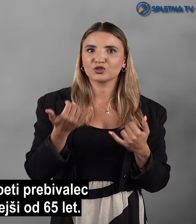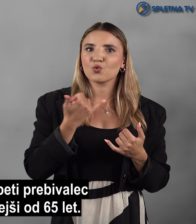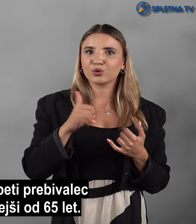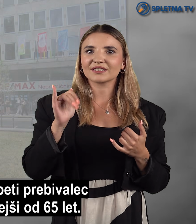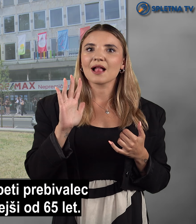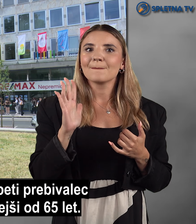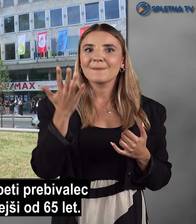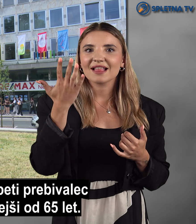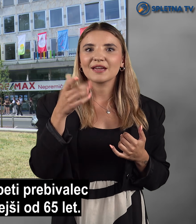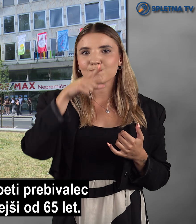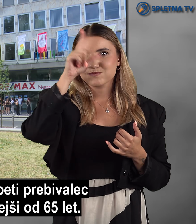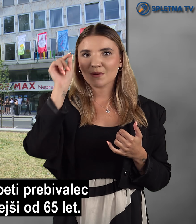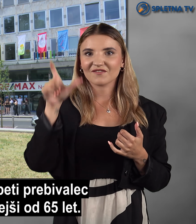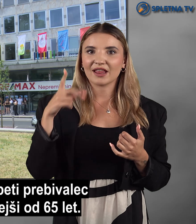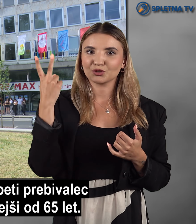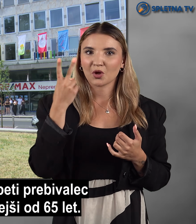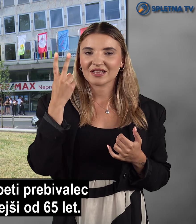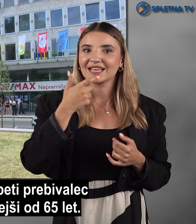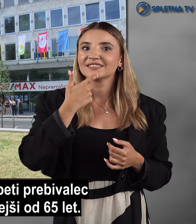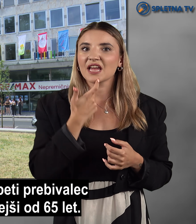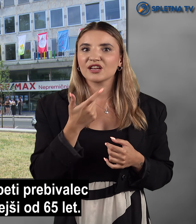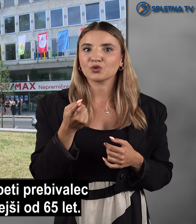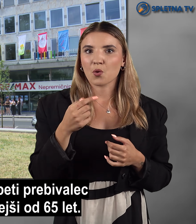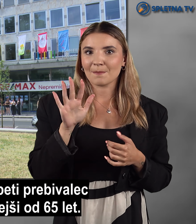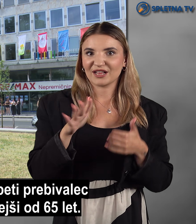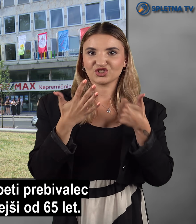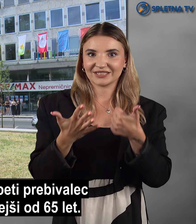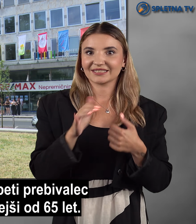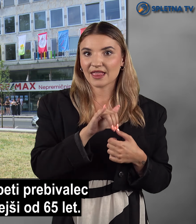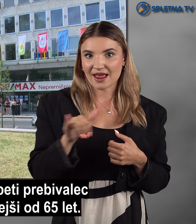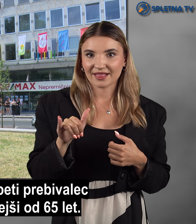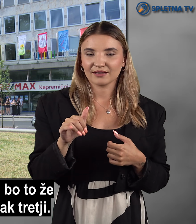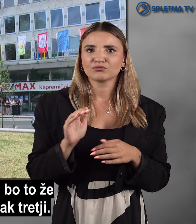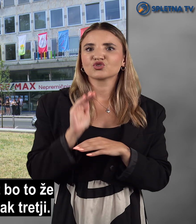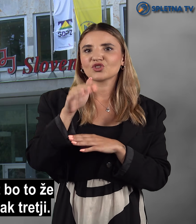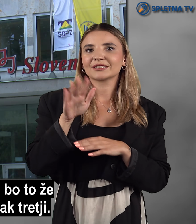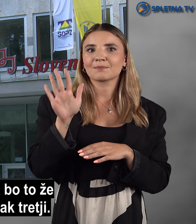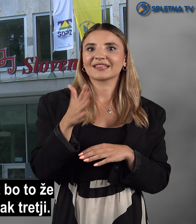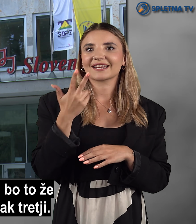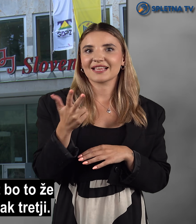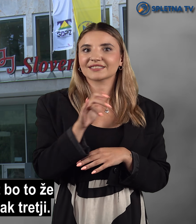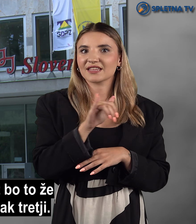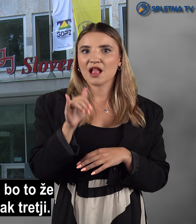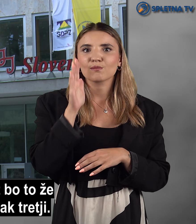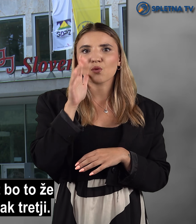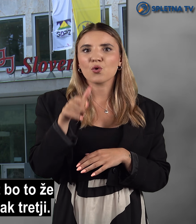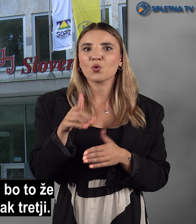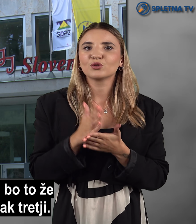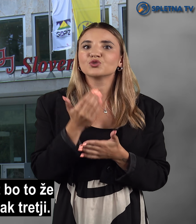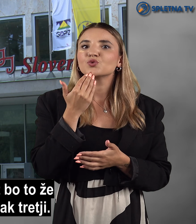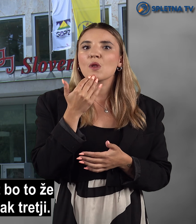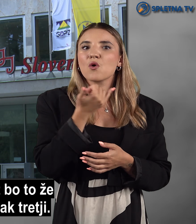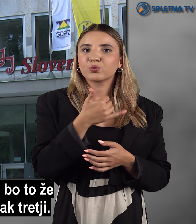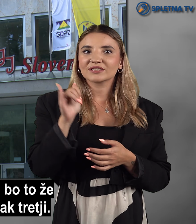Danes je vsaki peti prebivalec Slovenije starejši od 65 let. Čez 35 let bo to